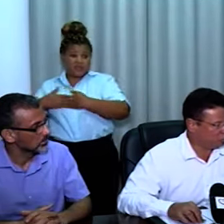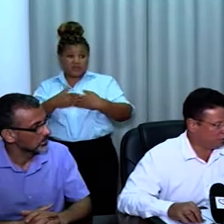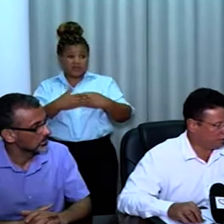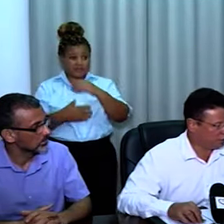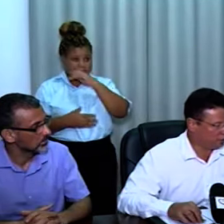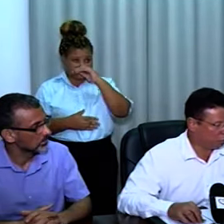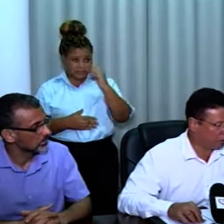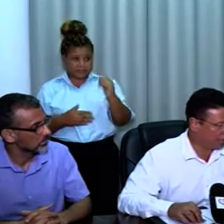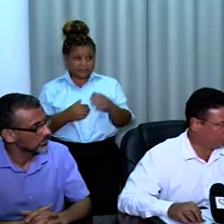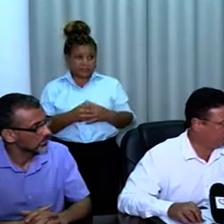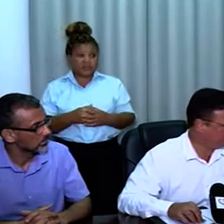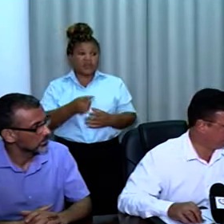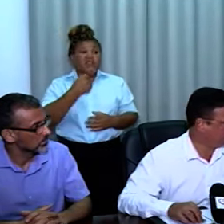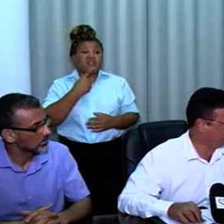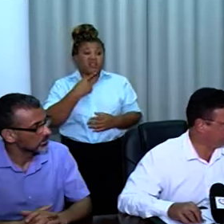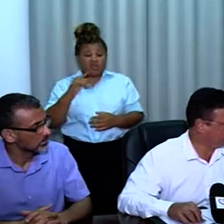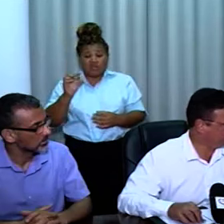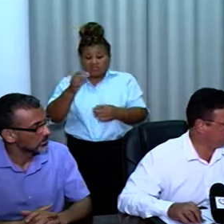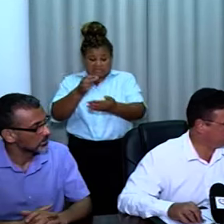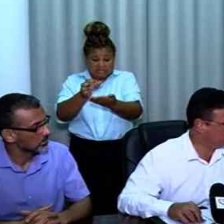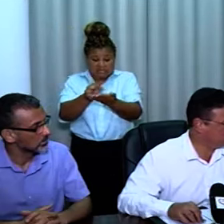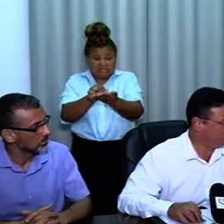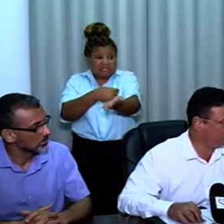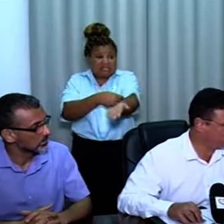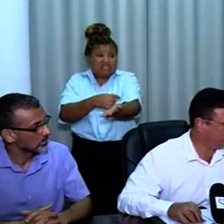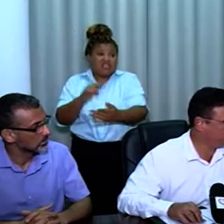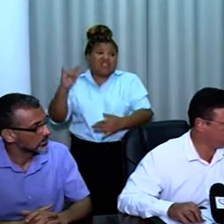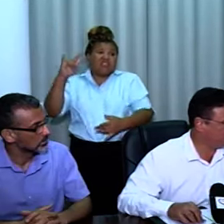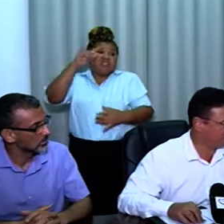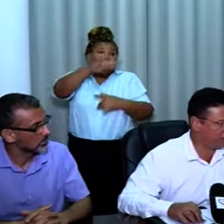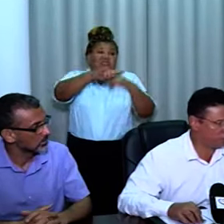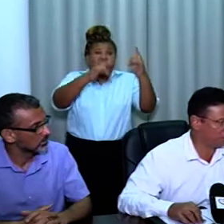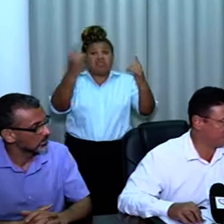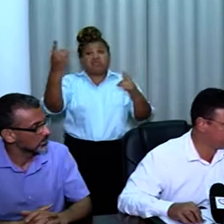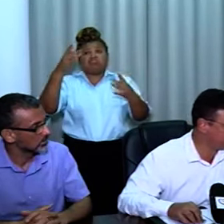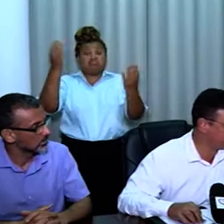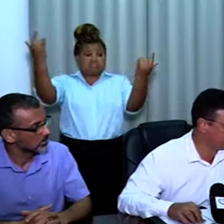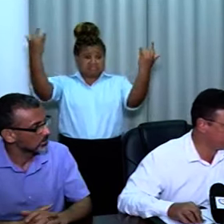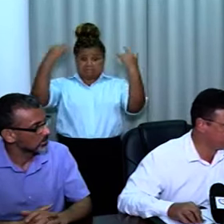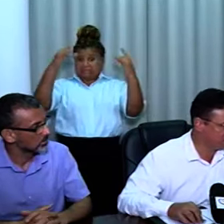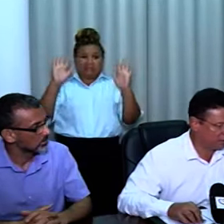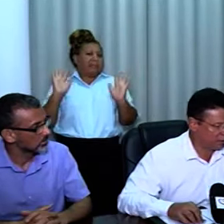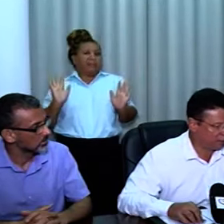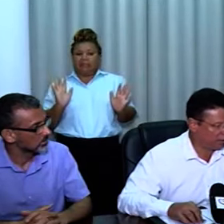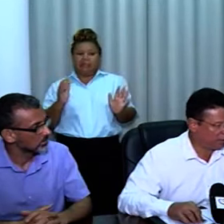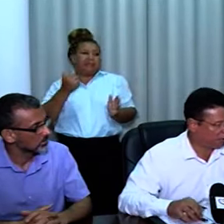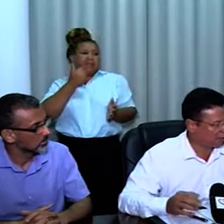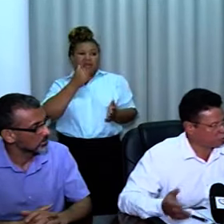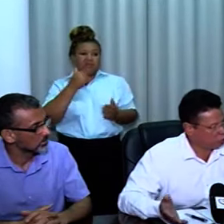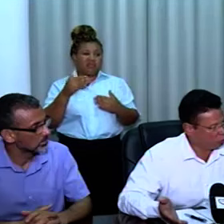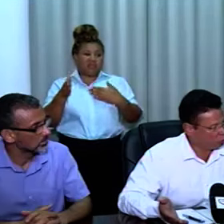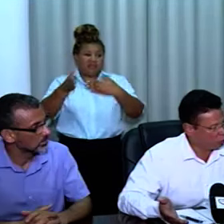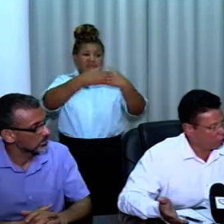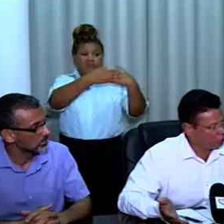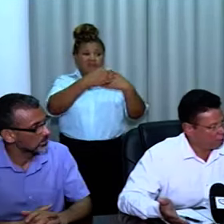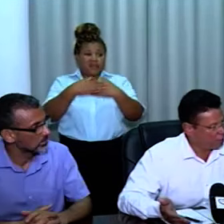à réduire, beaucoup de gens pourraient envoler. Ils ont forcément besoin d'arrêter à cause de leur business. Et pour les repères qui